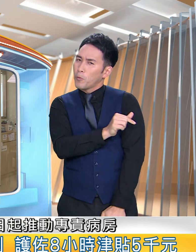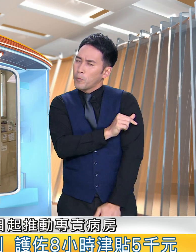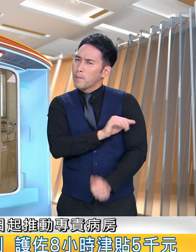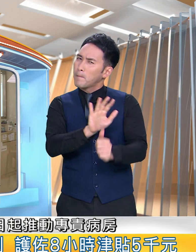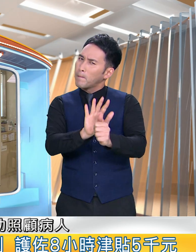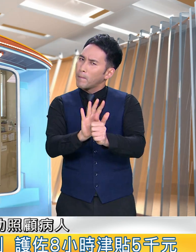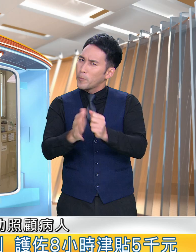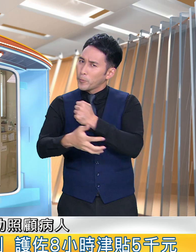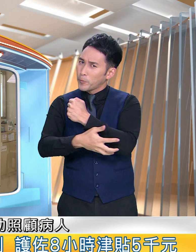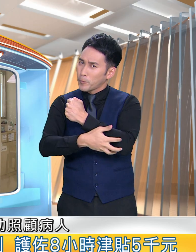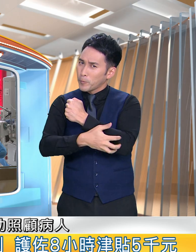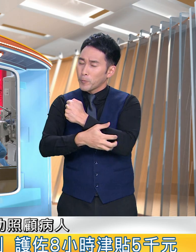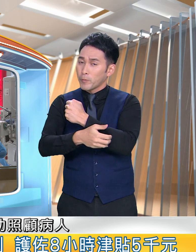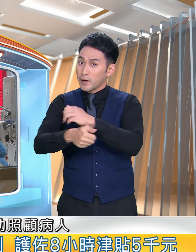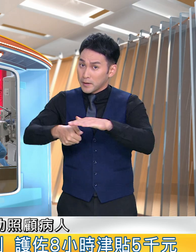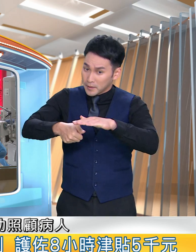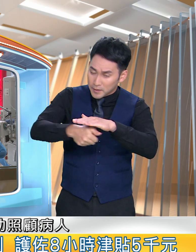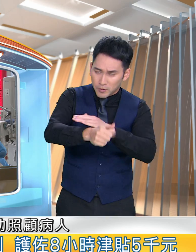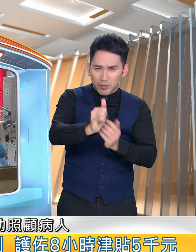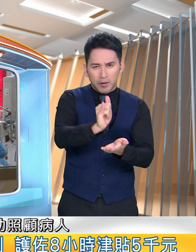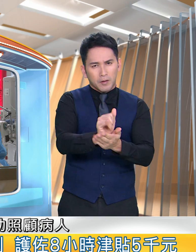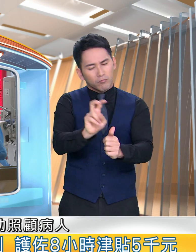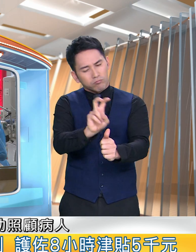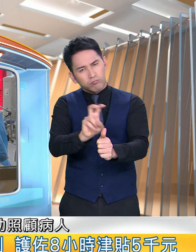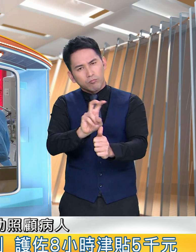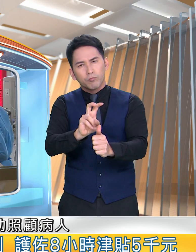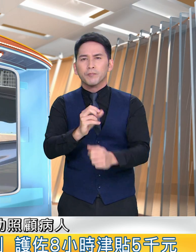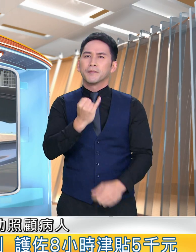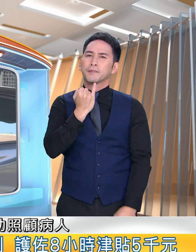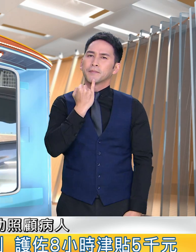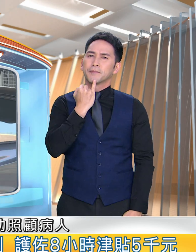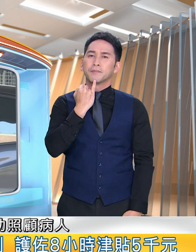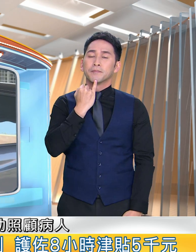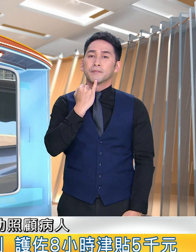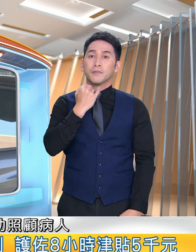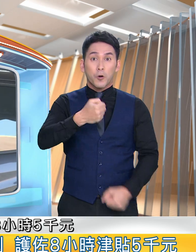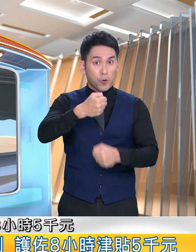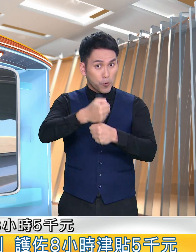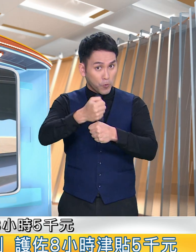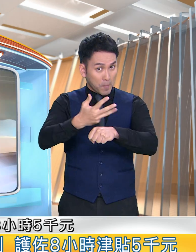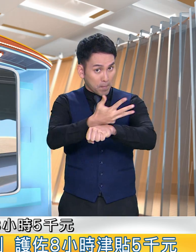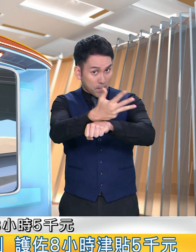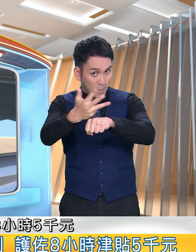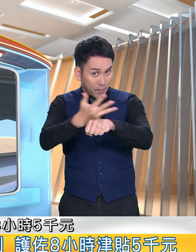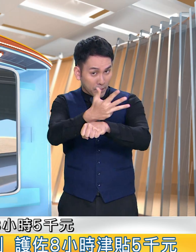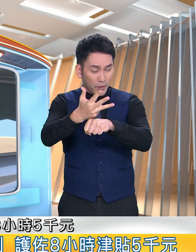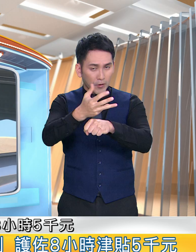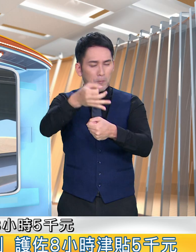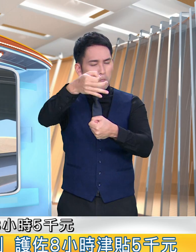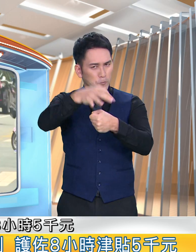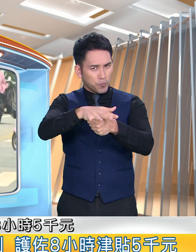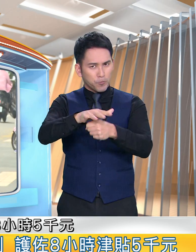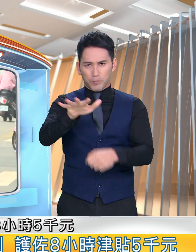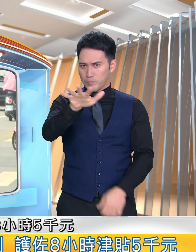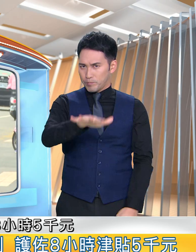由护佐来进入协助照顾病人，津贴是每人每班8小时